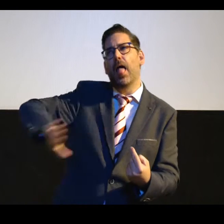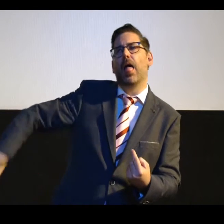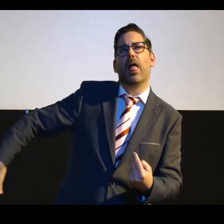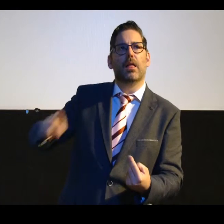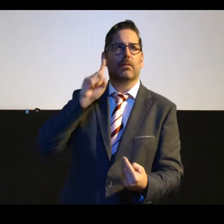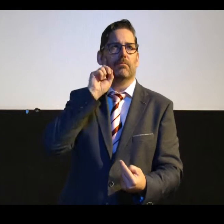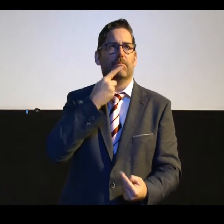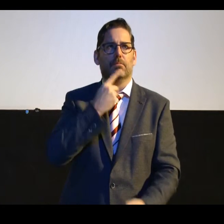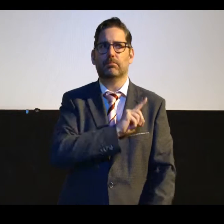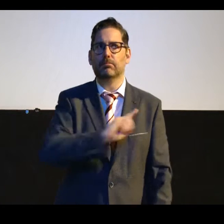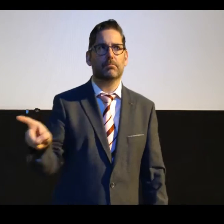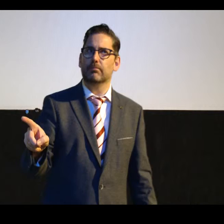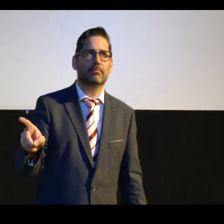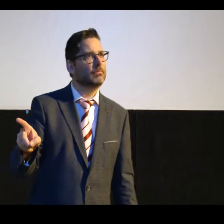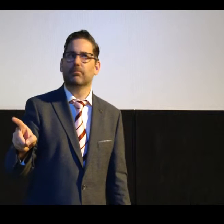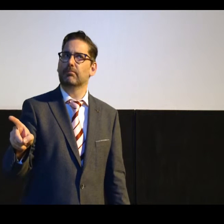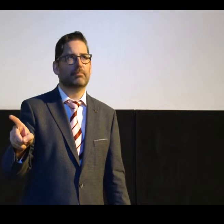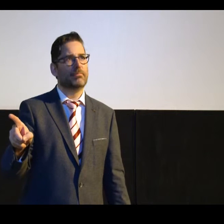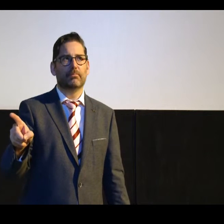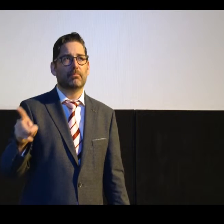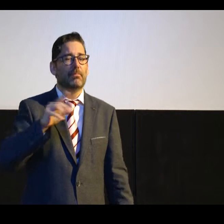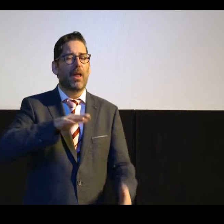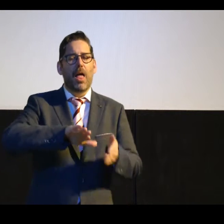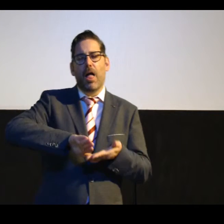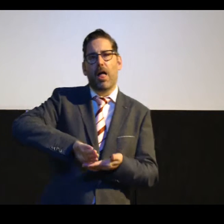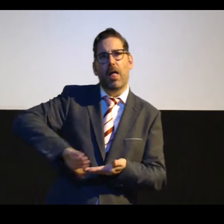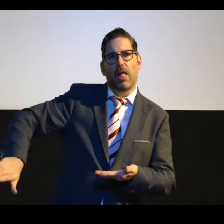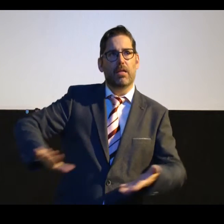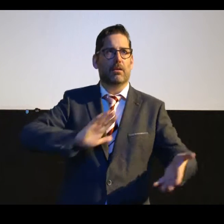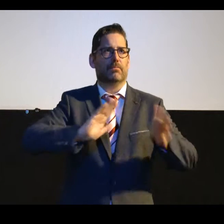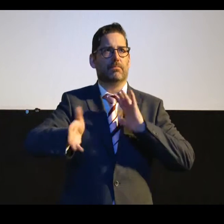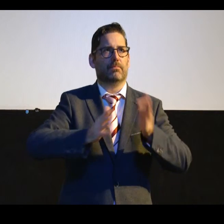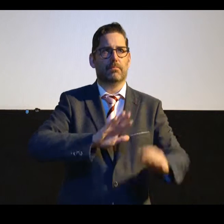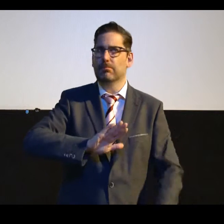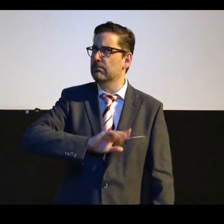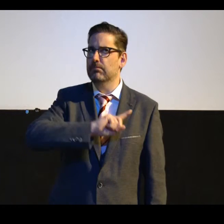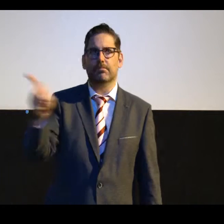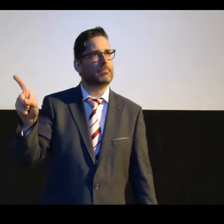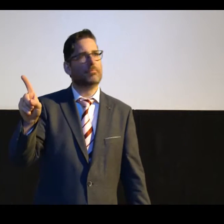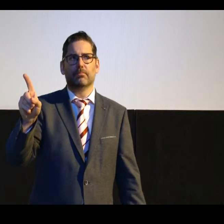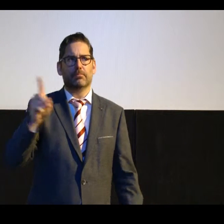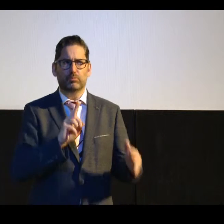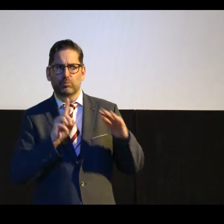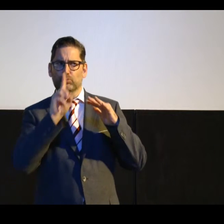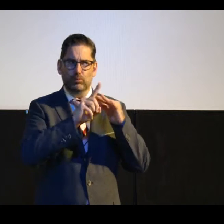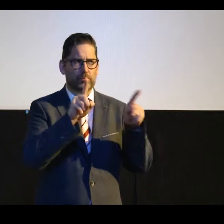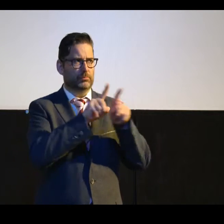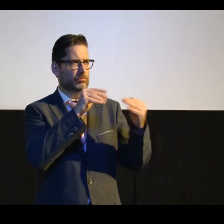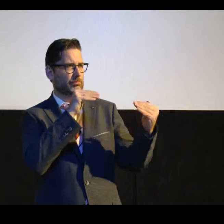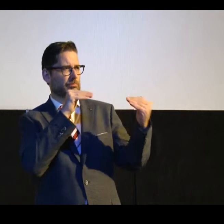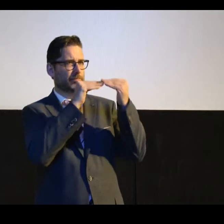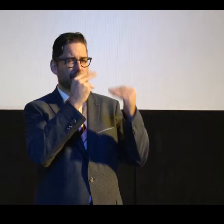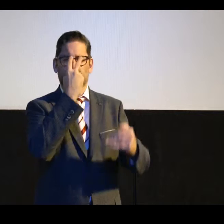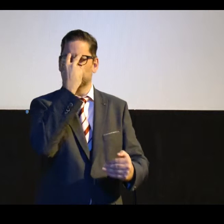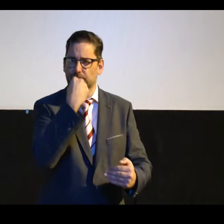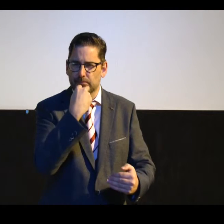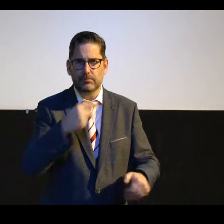el diálogo entre ambas instituciones para hacer visible la presencia y las necesidades de las personas sordas. Por